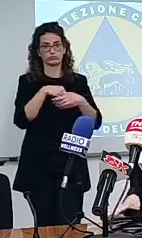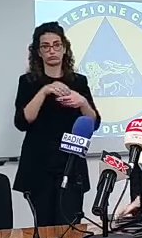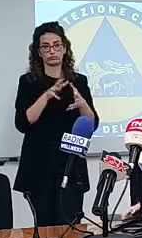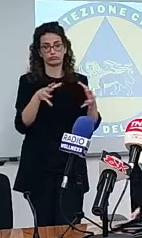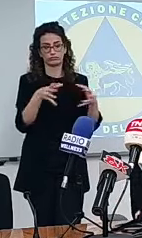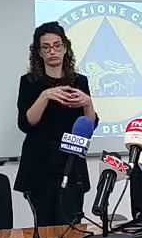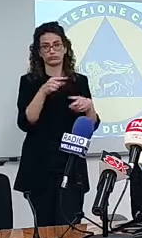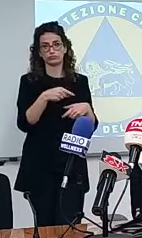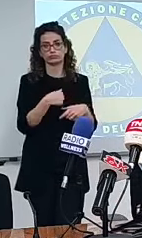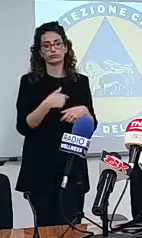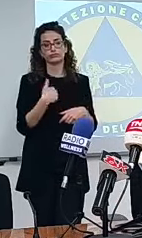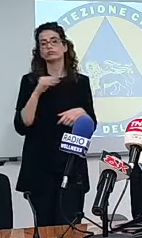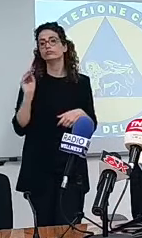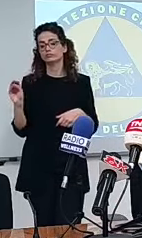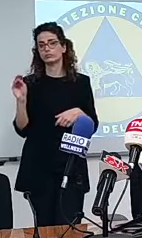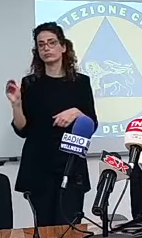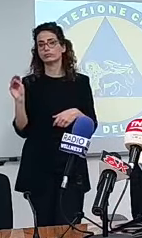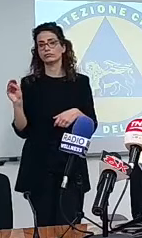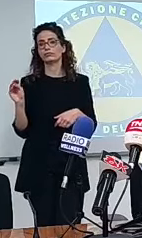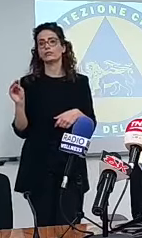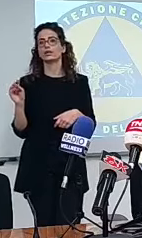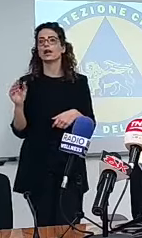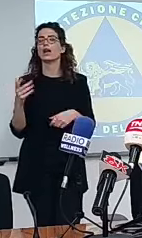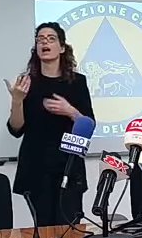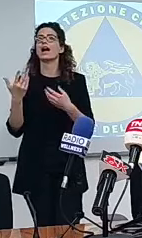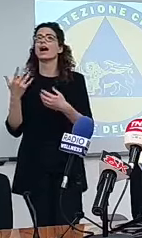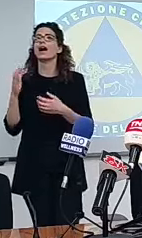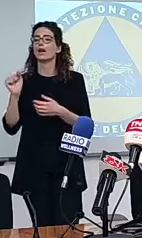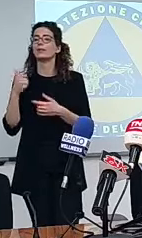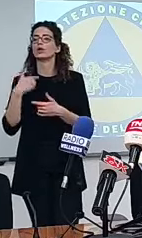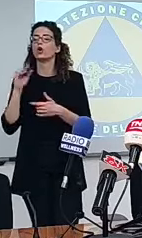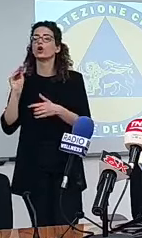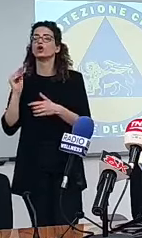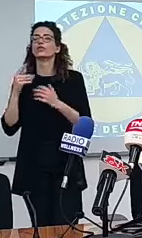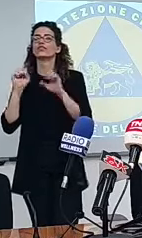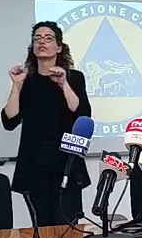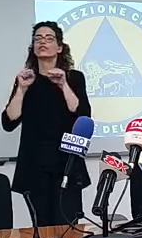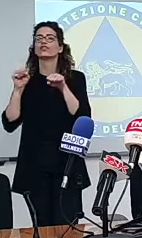sia. Se ci dà dei dati. Albino, chiederò a Veneto Lavoro oggi se ha